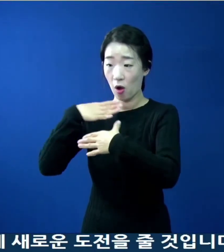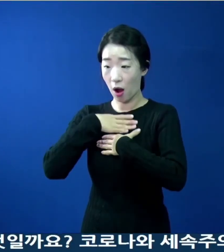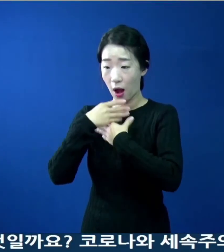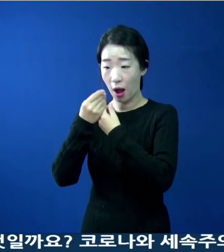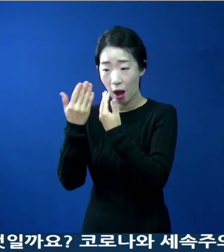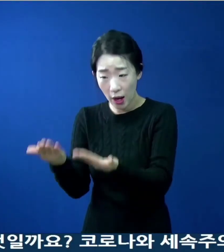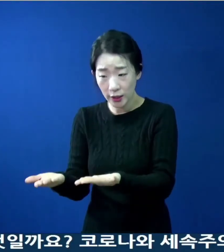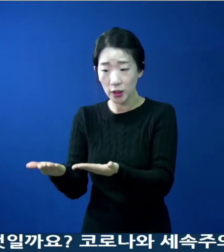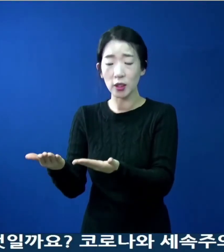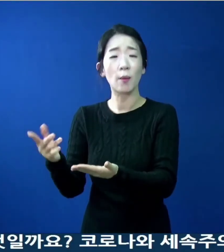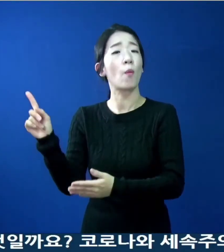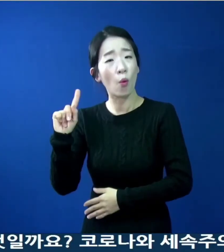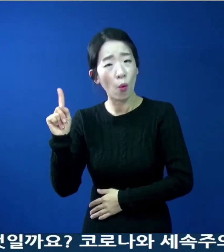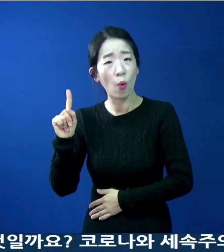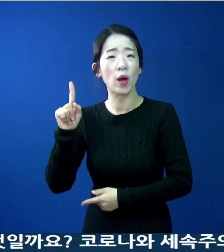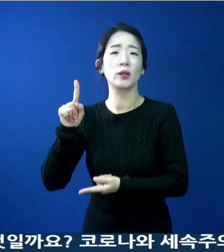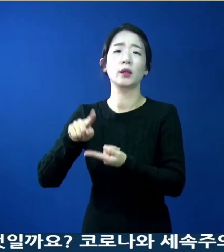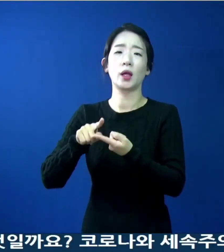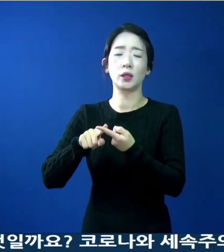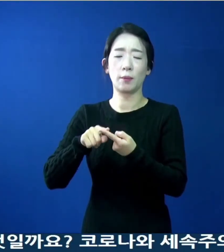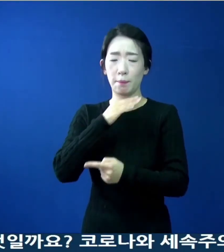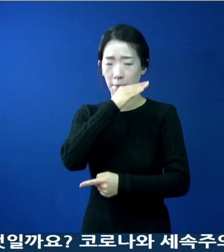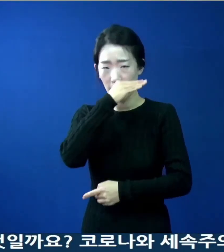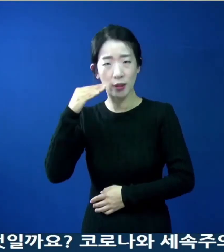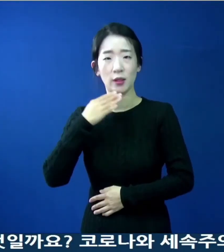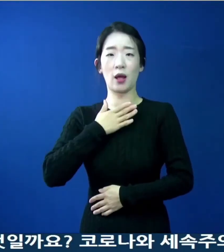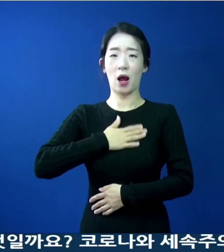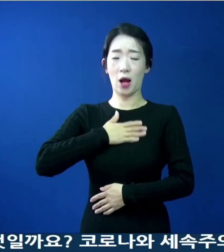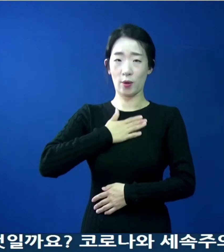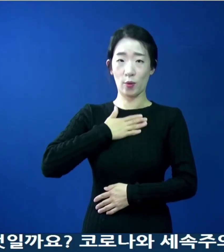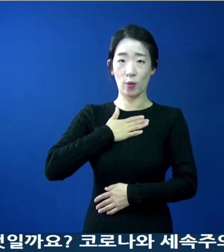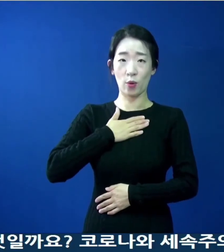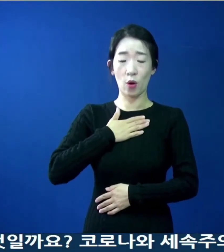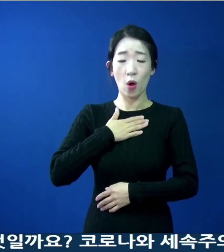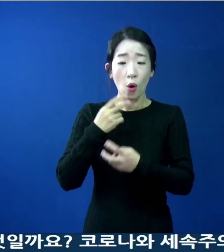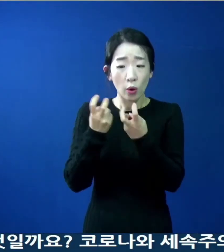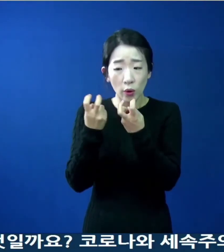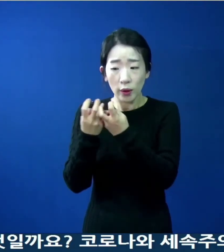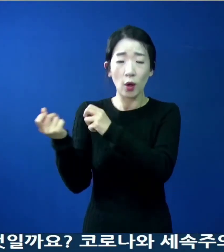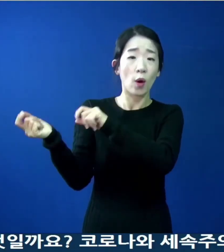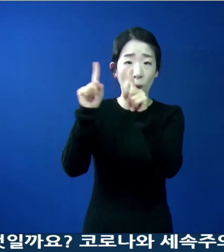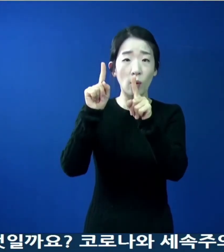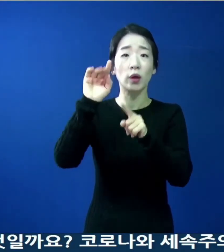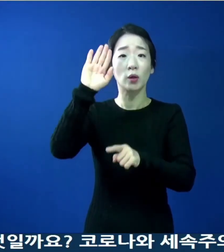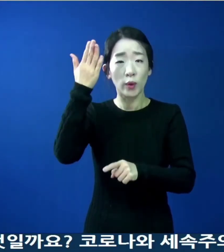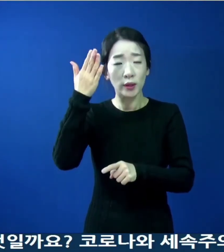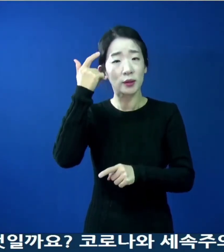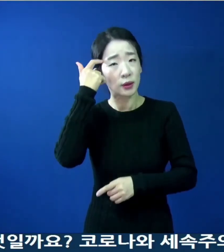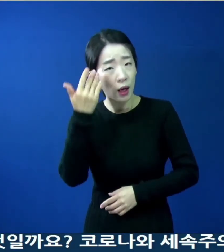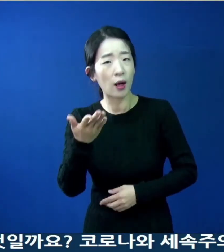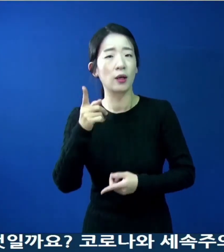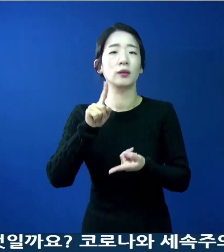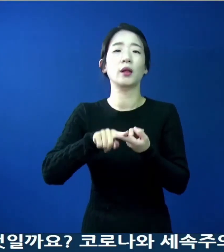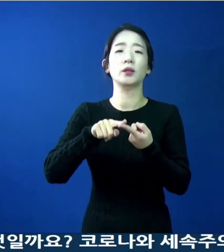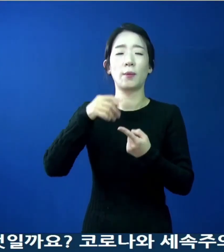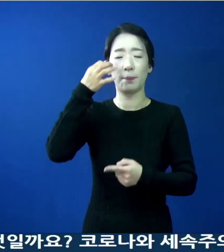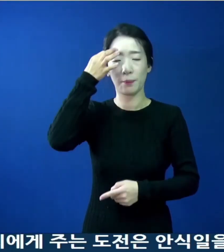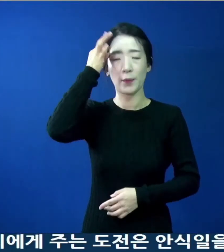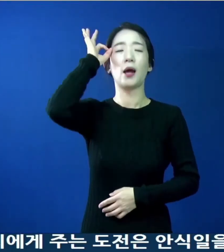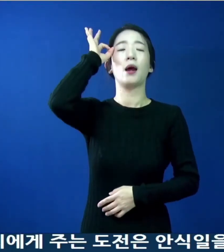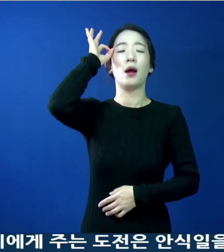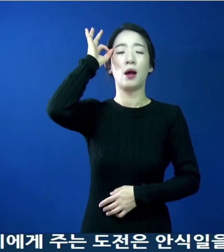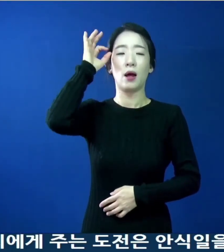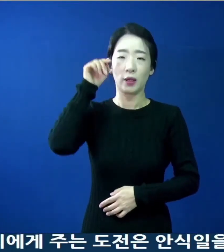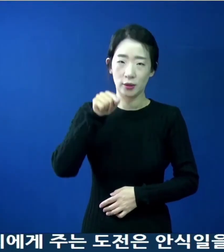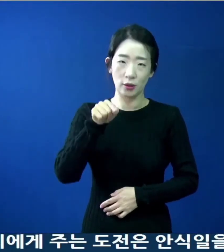알고 이 안식일을 통하여 우리가 무엇을 회복해야 되는지를 깨닫는 신앙 가운데 쓰는